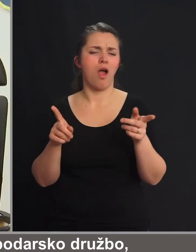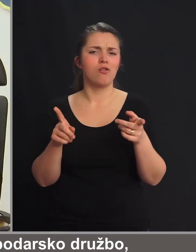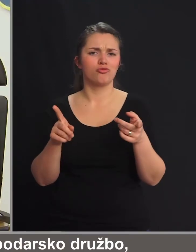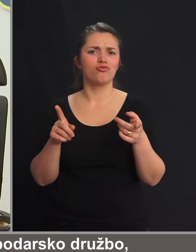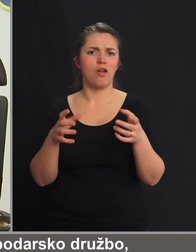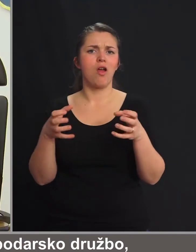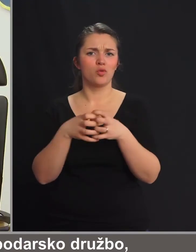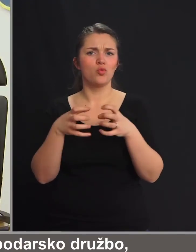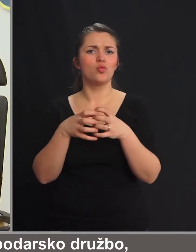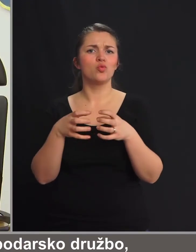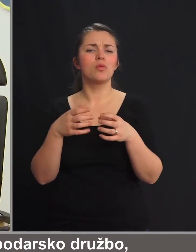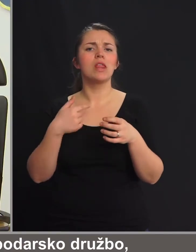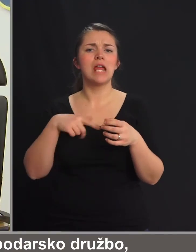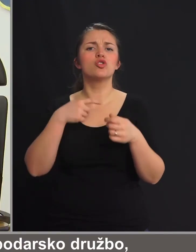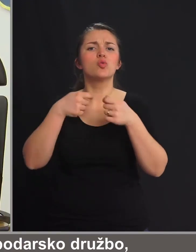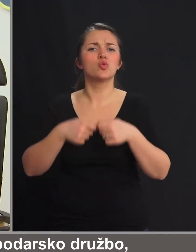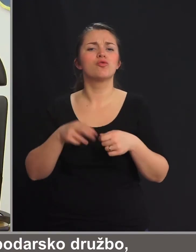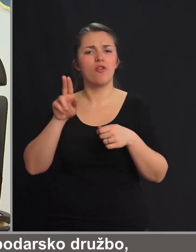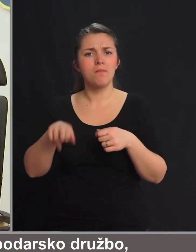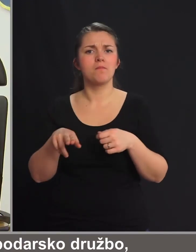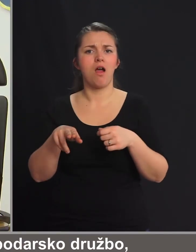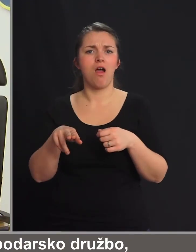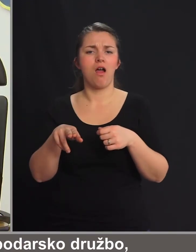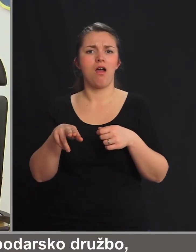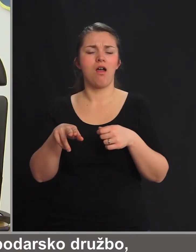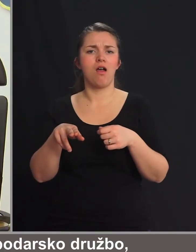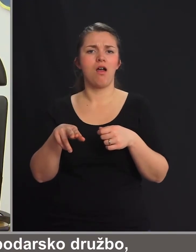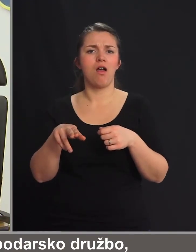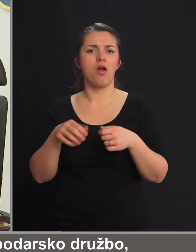tudi sicer naše društvo ima